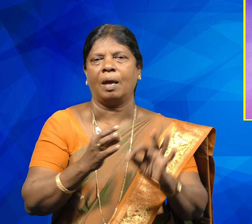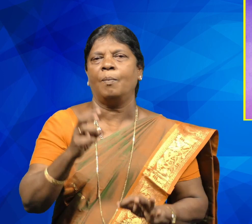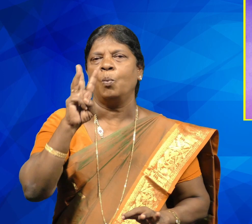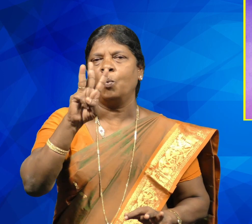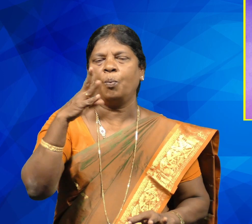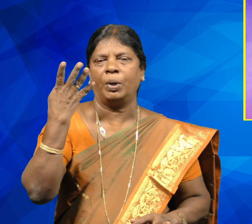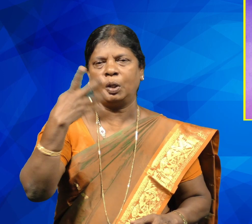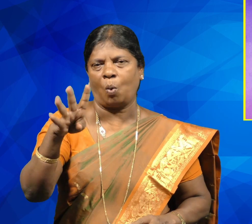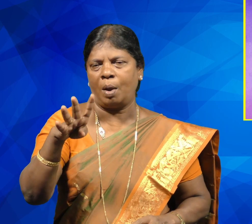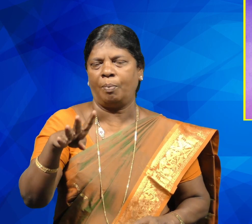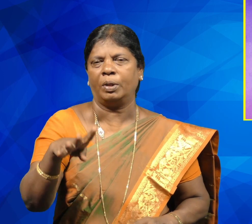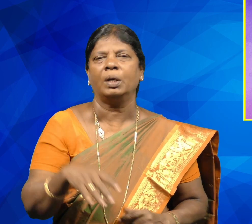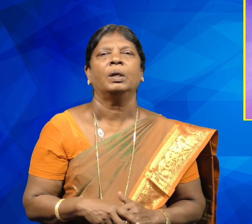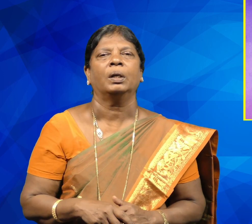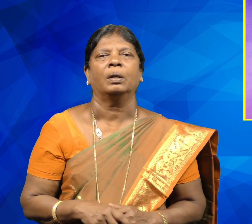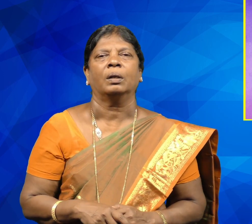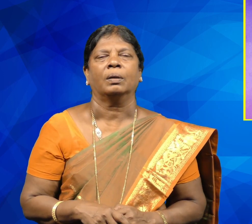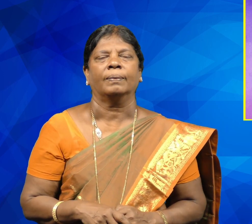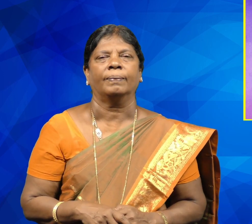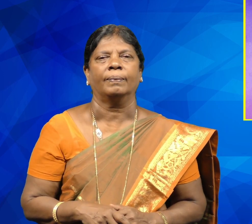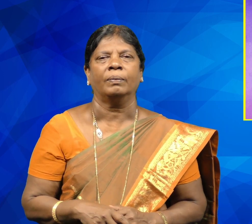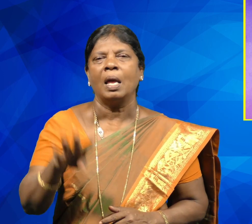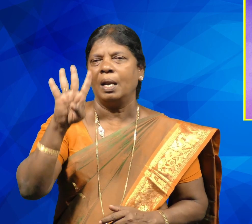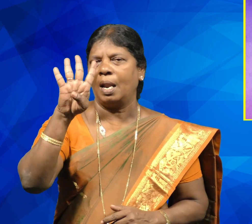புத்தகம் 39 சங்கீதத்தில்